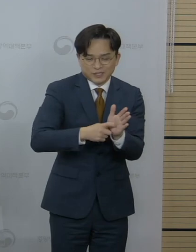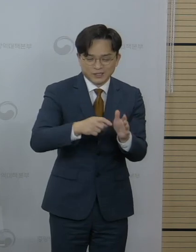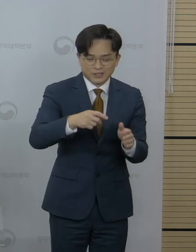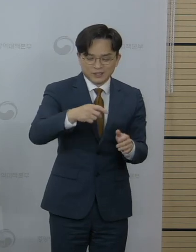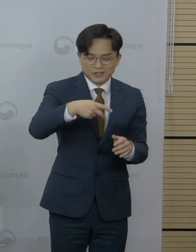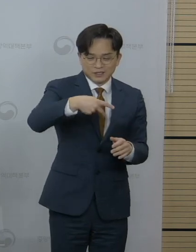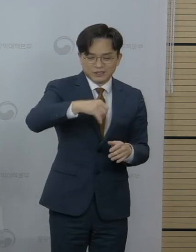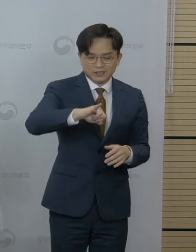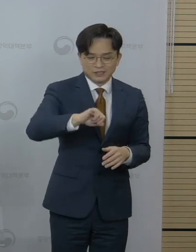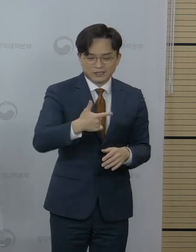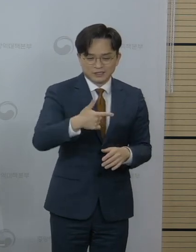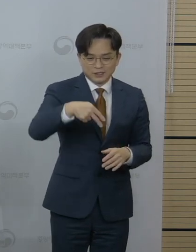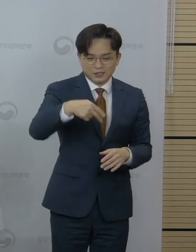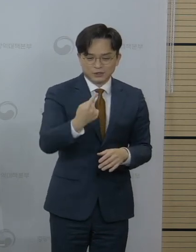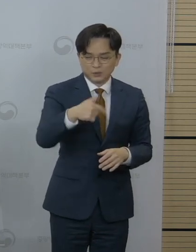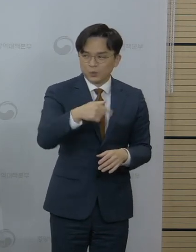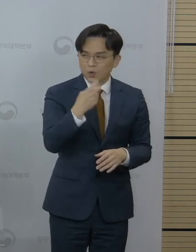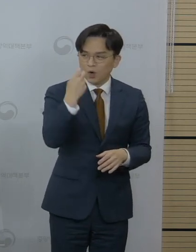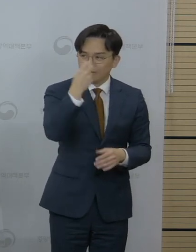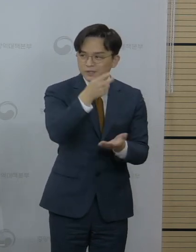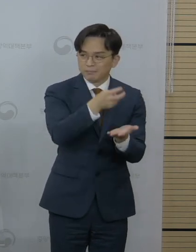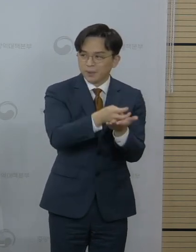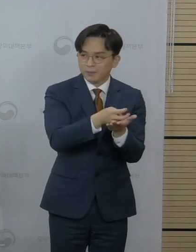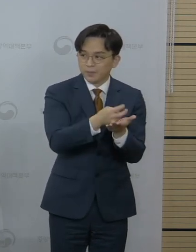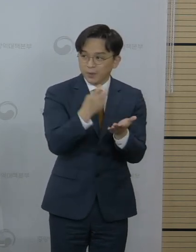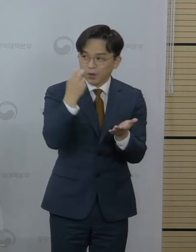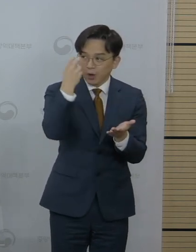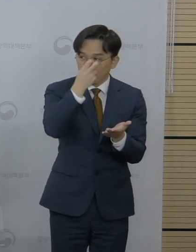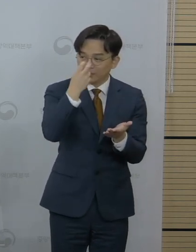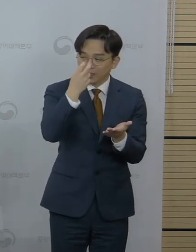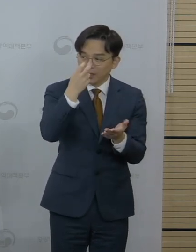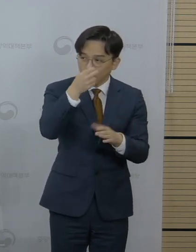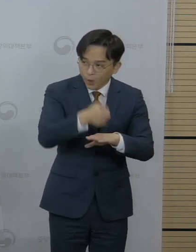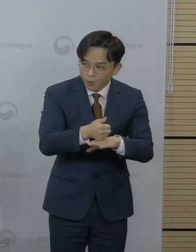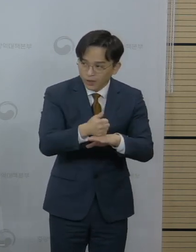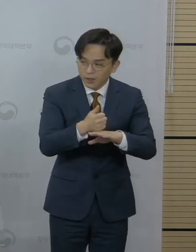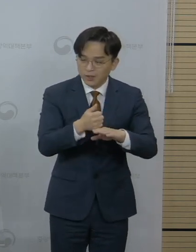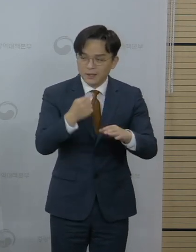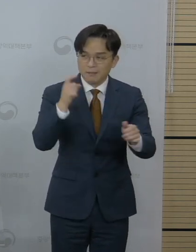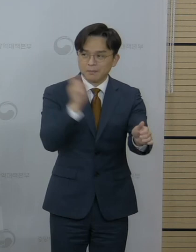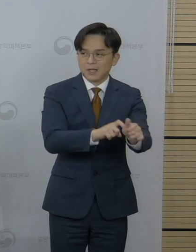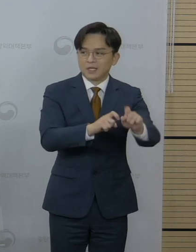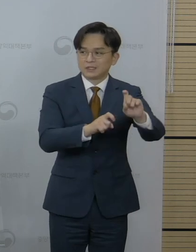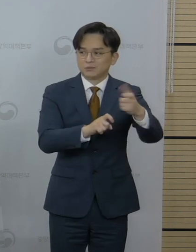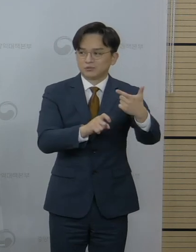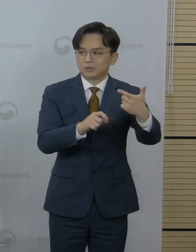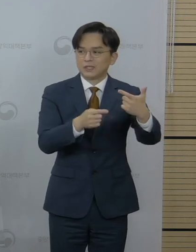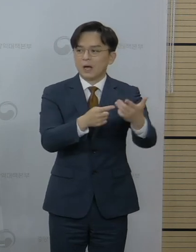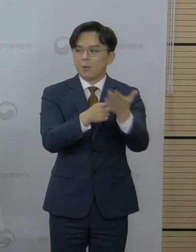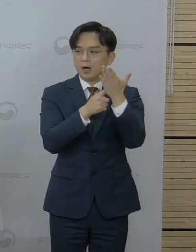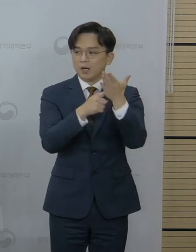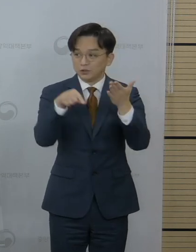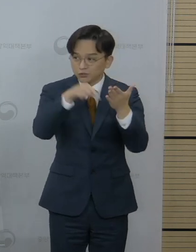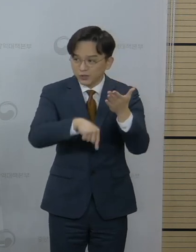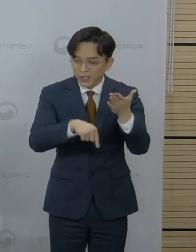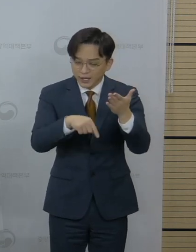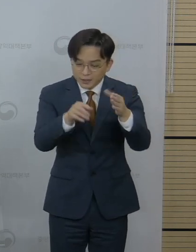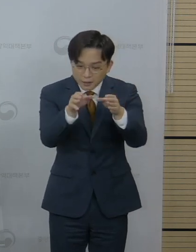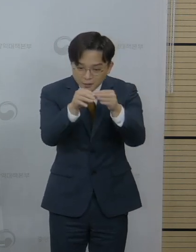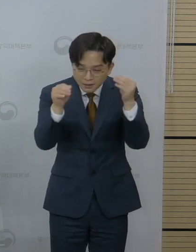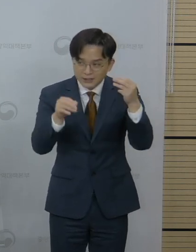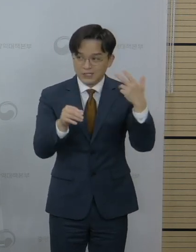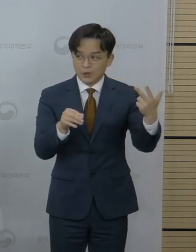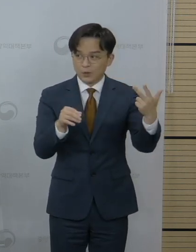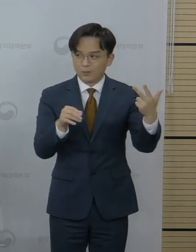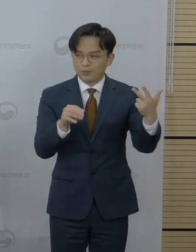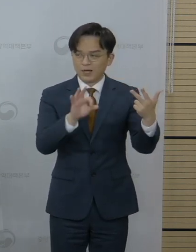수 있을지, 또 신속항원검사를 활용하기에 신뢰성이 떨어지는 것은 아닌지 질문 주셨습니다. 그리고